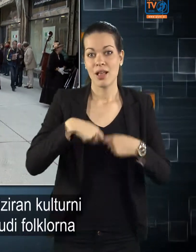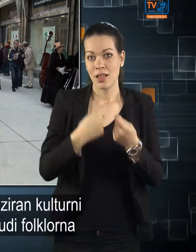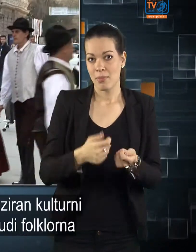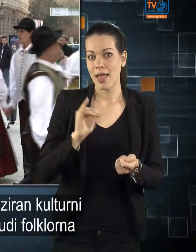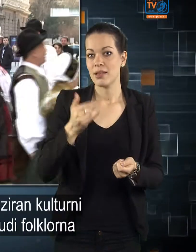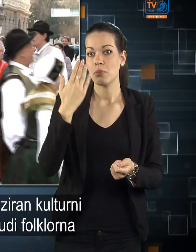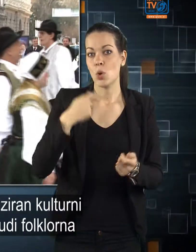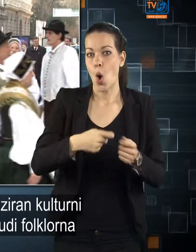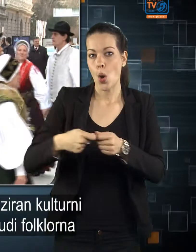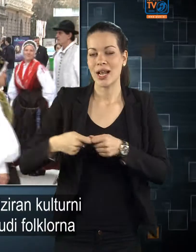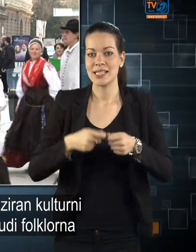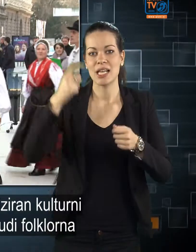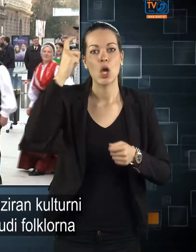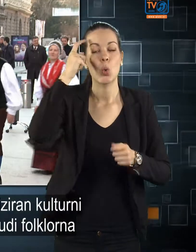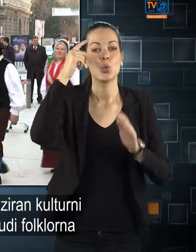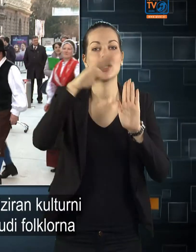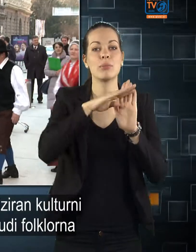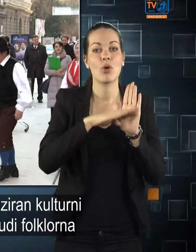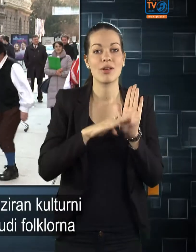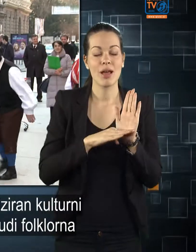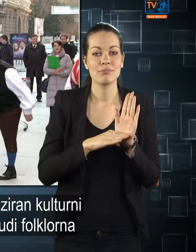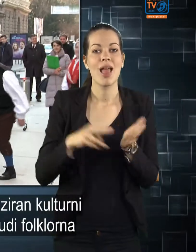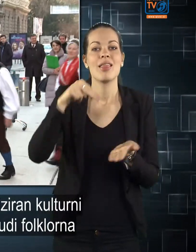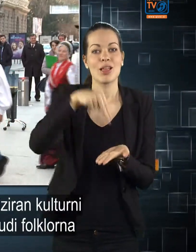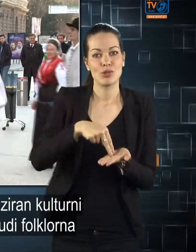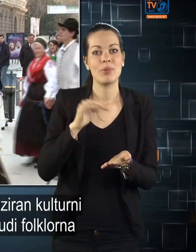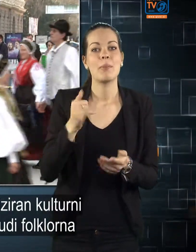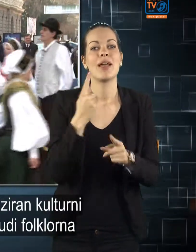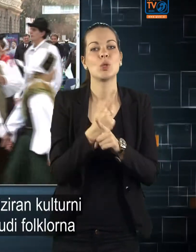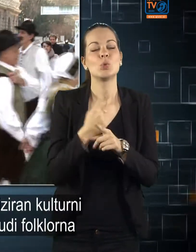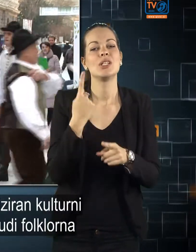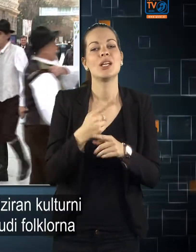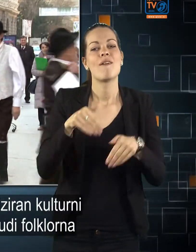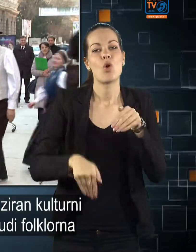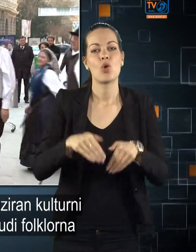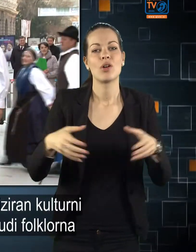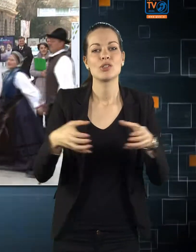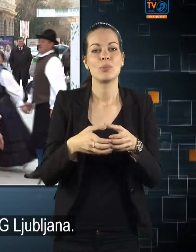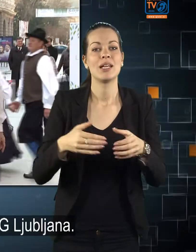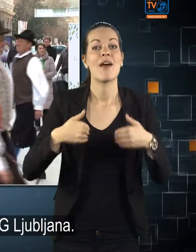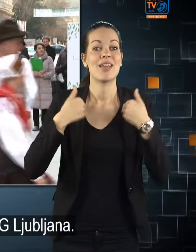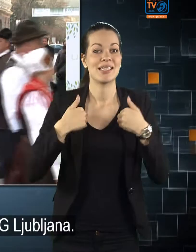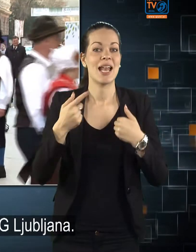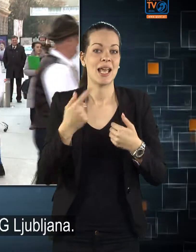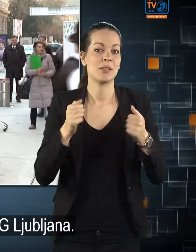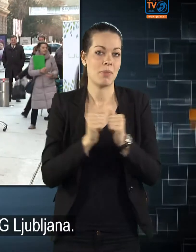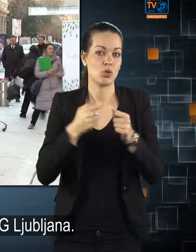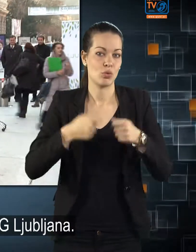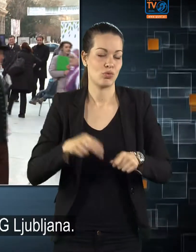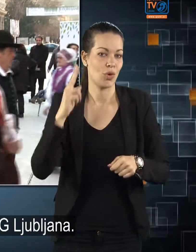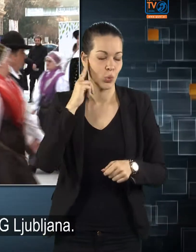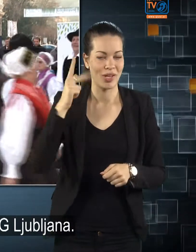V ta namen je bil organiziran kulturni program, nastopila je tudi folklorna skupina Veselje iz MDG